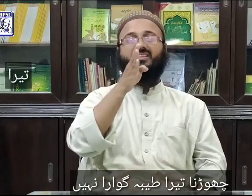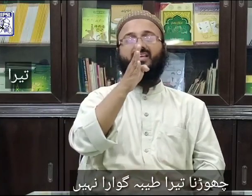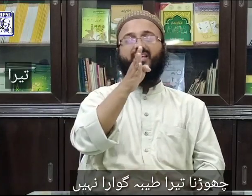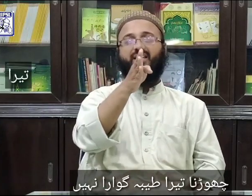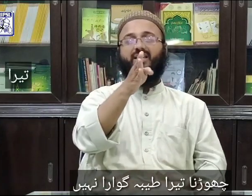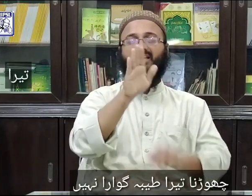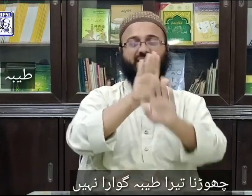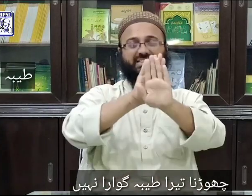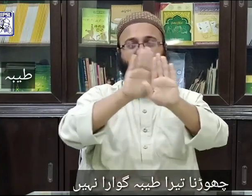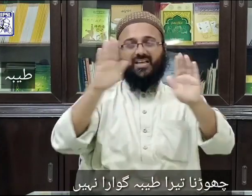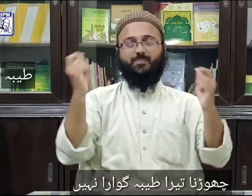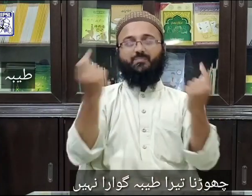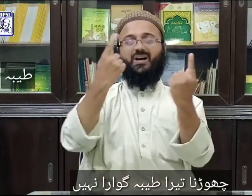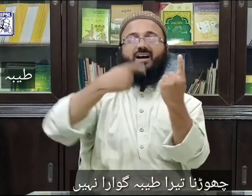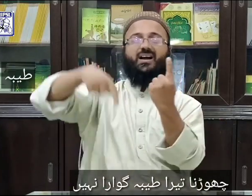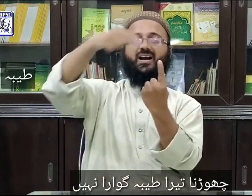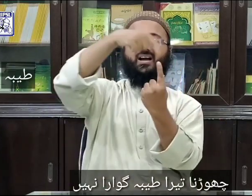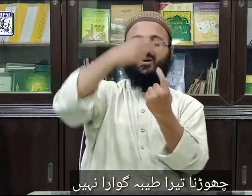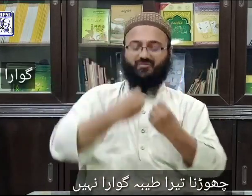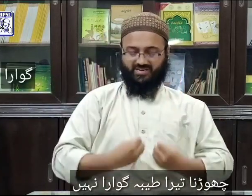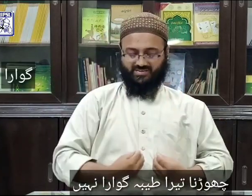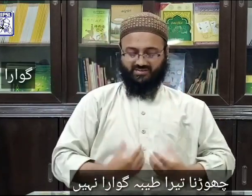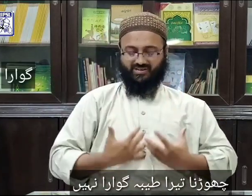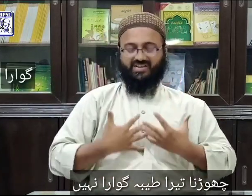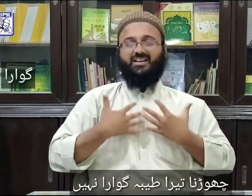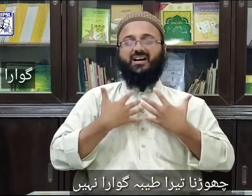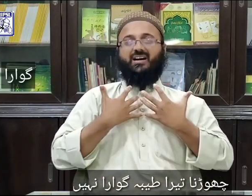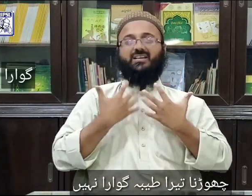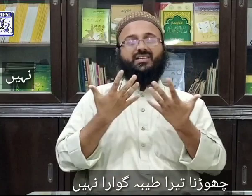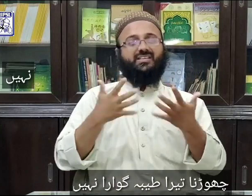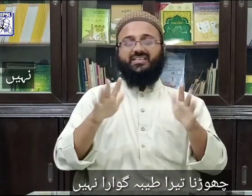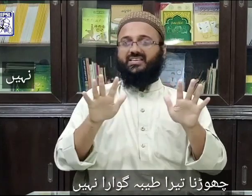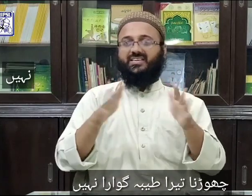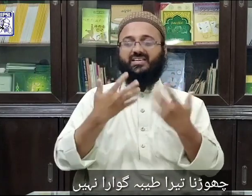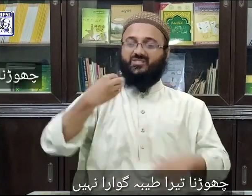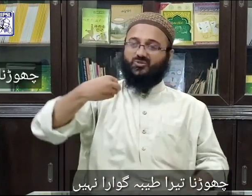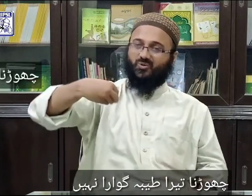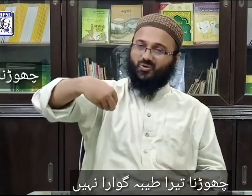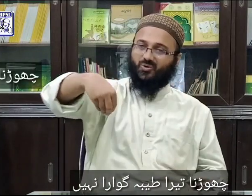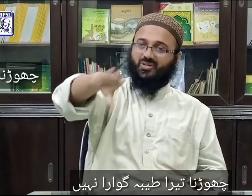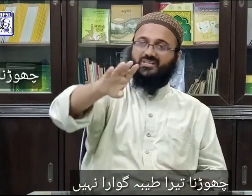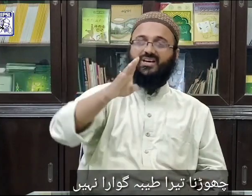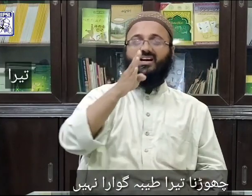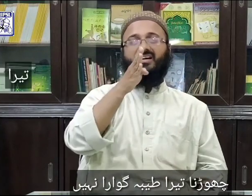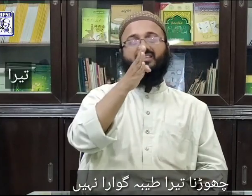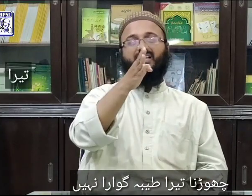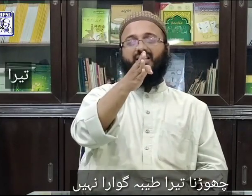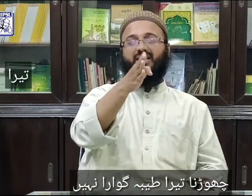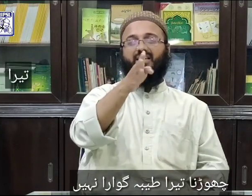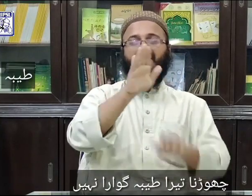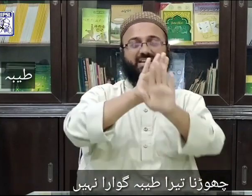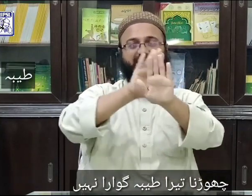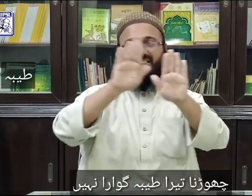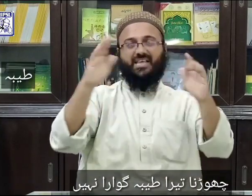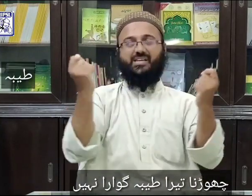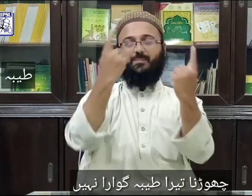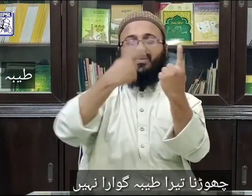تے رتے باغوارا نہیں چھوڑنا تے رتے